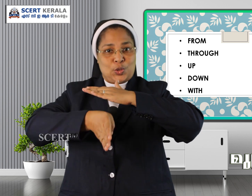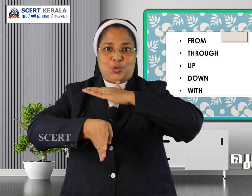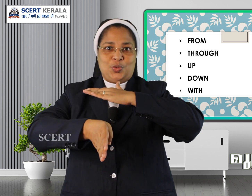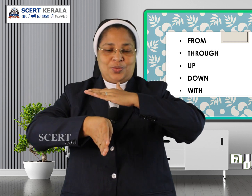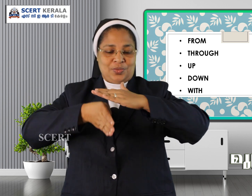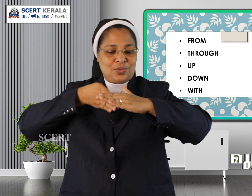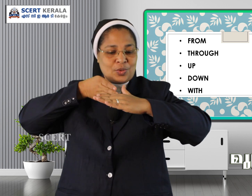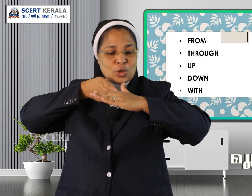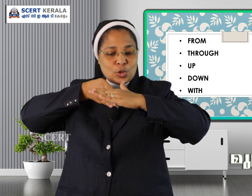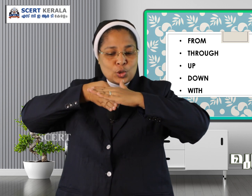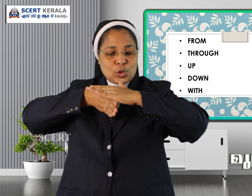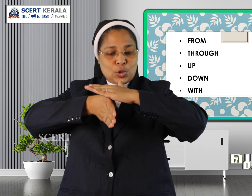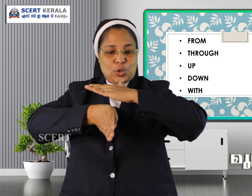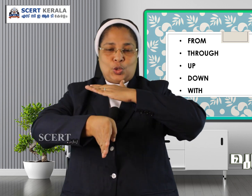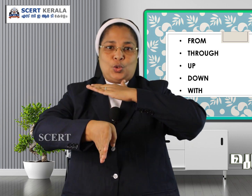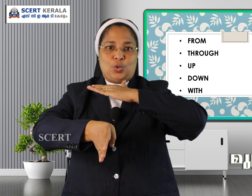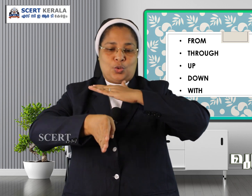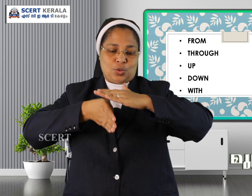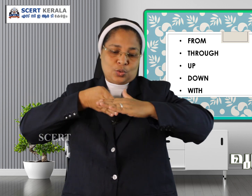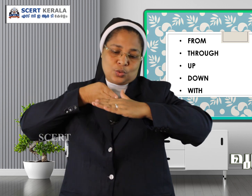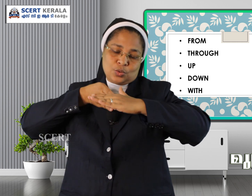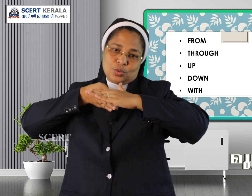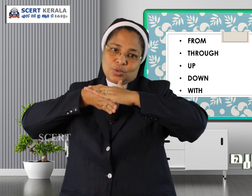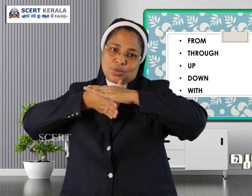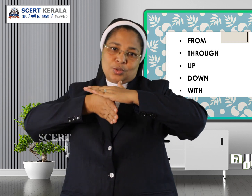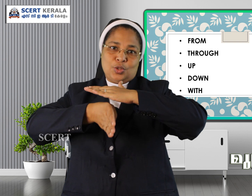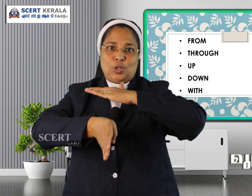ത്രൂ, ത്രൂ, ത്രൂ.